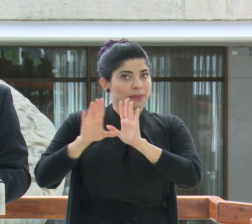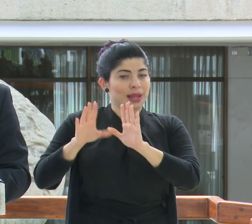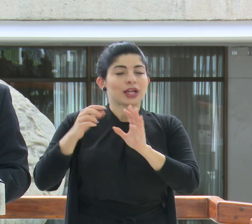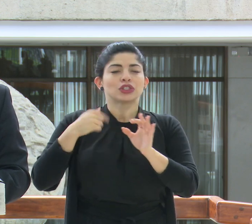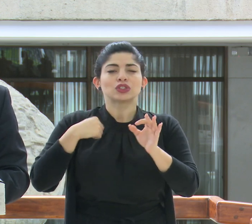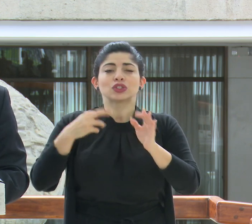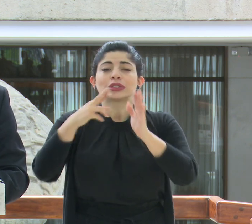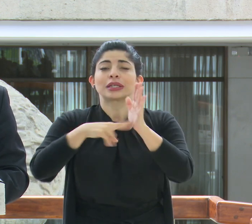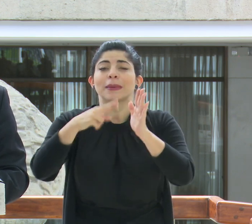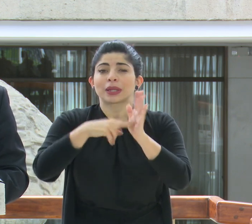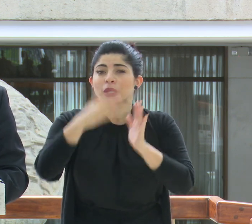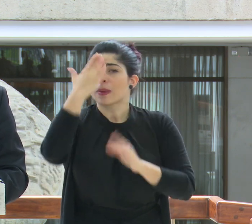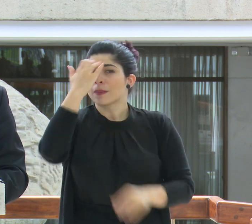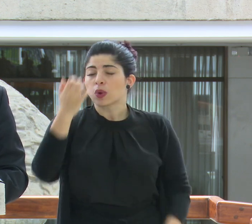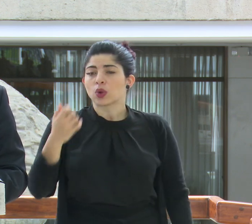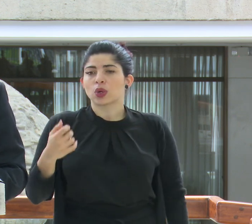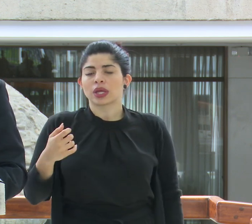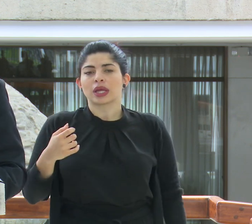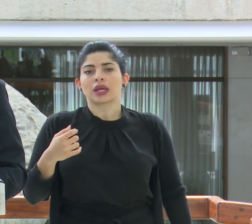esto